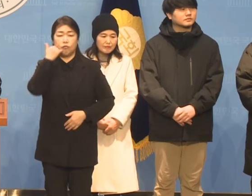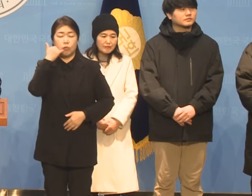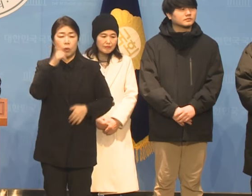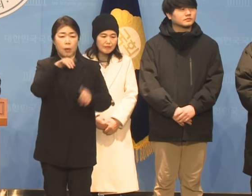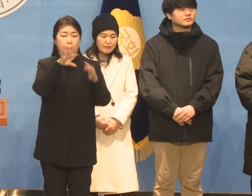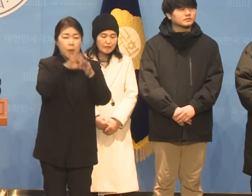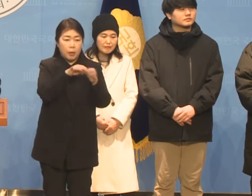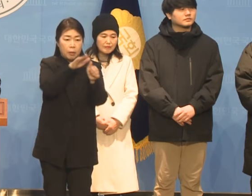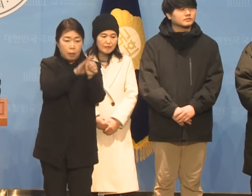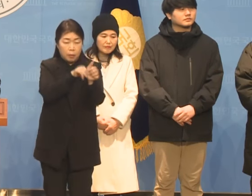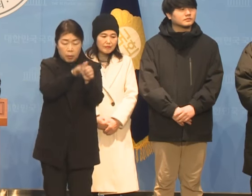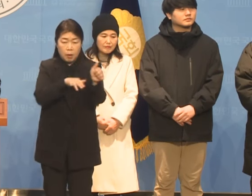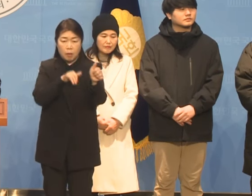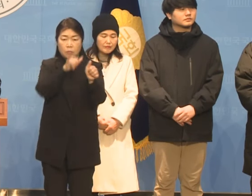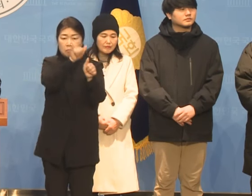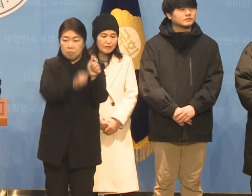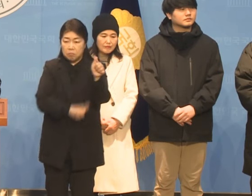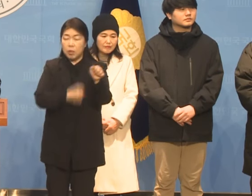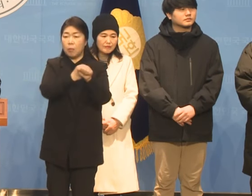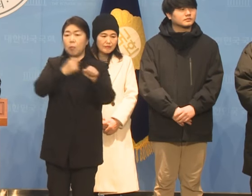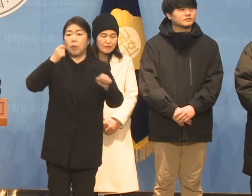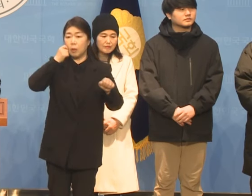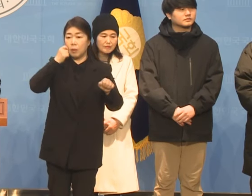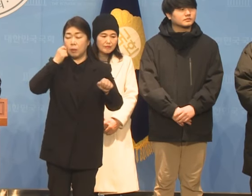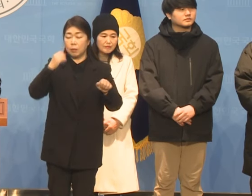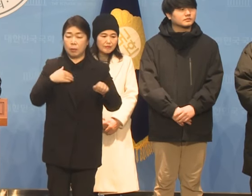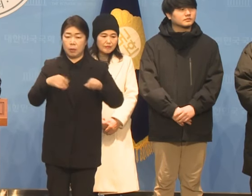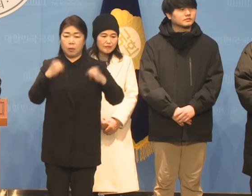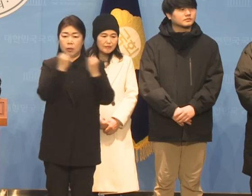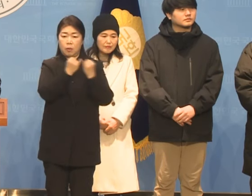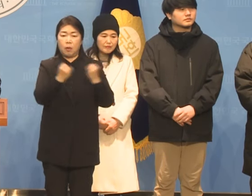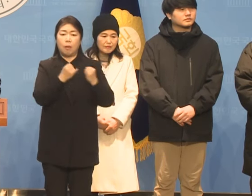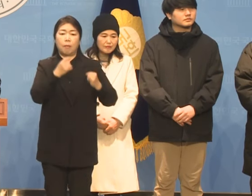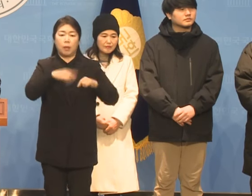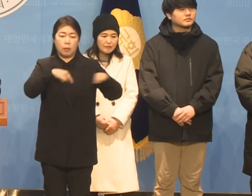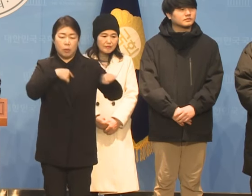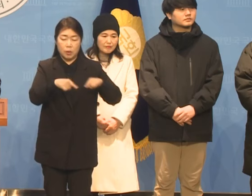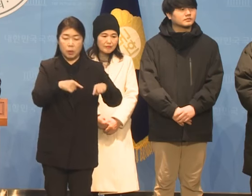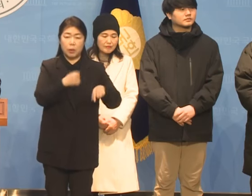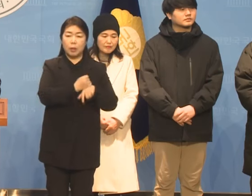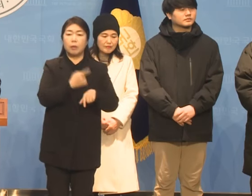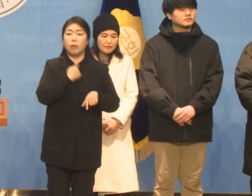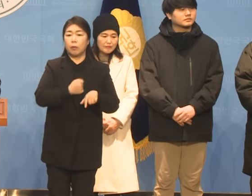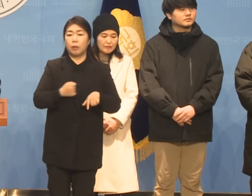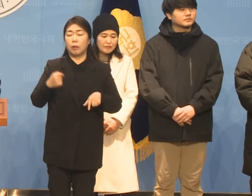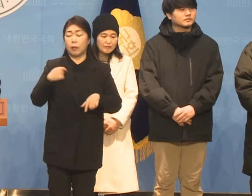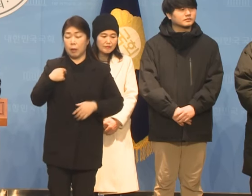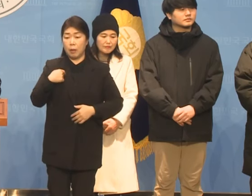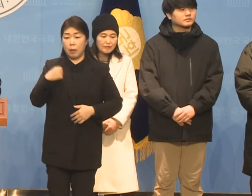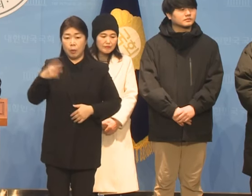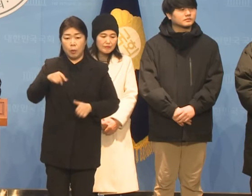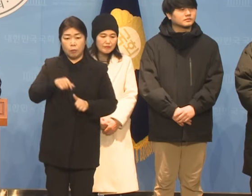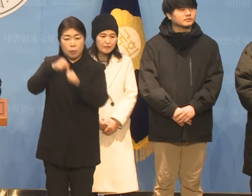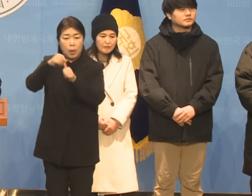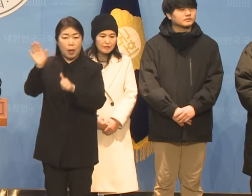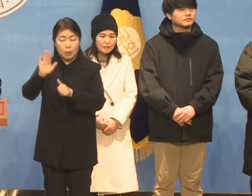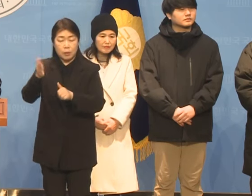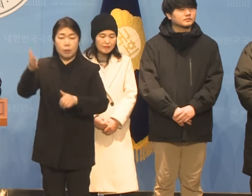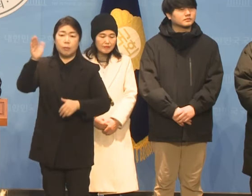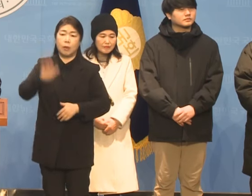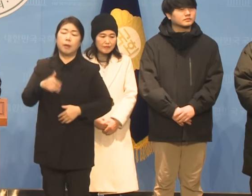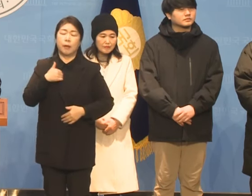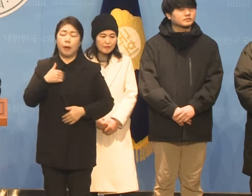여성 정치에 몰두하여 주류 정치에 밀려 출마까지 봉쇄당하는 상황이지만 바닥 민심에